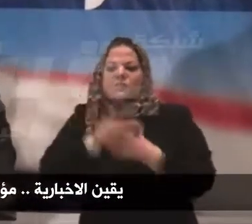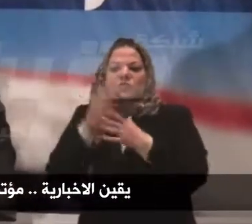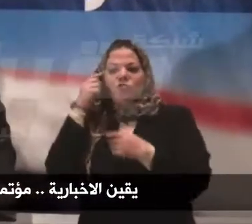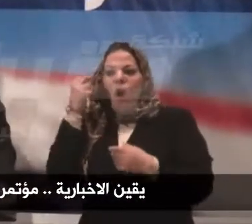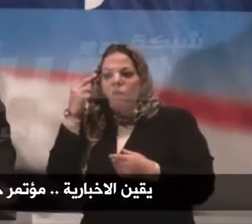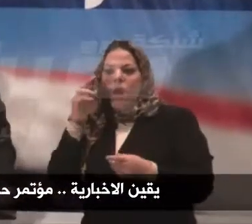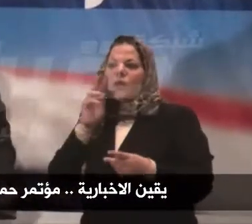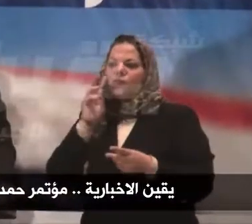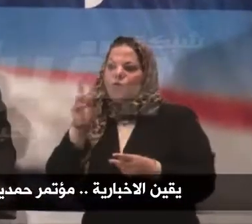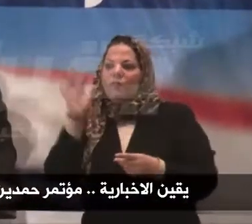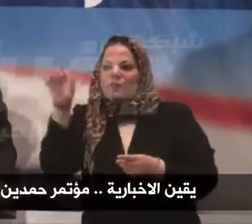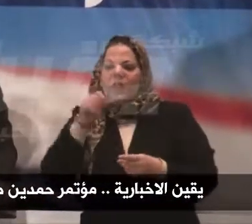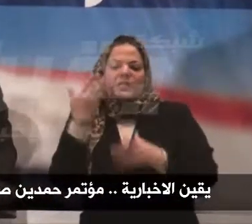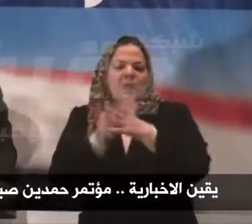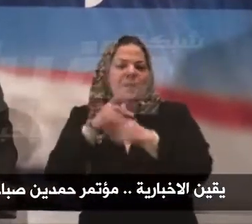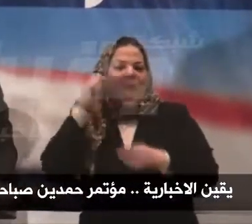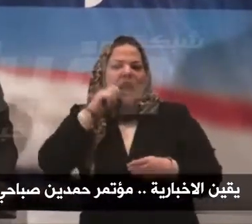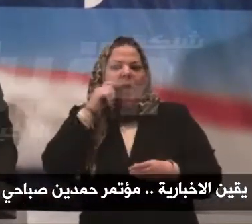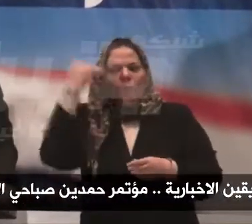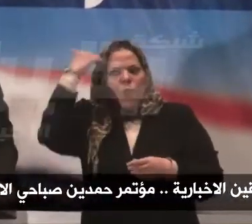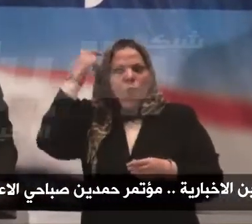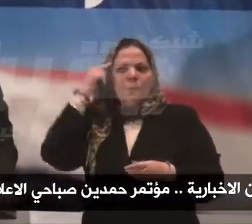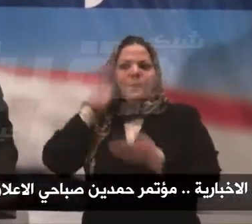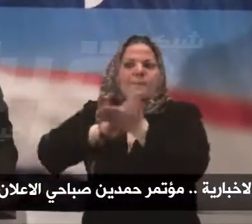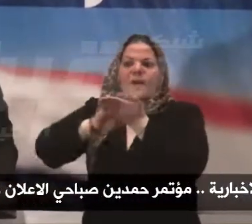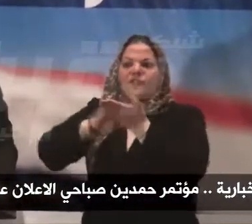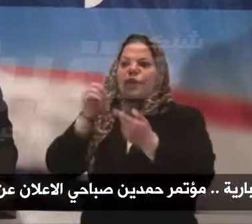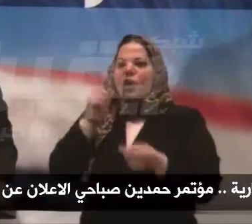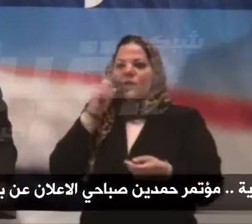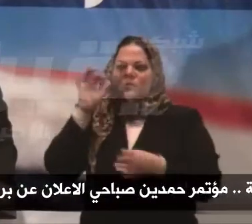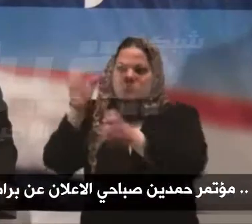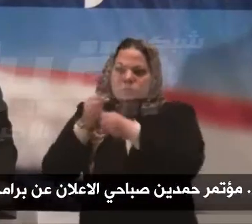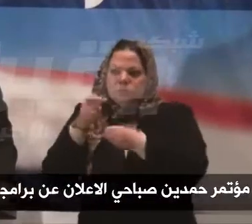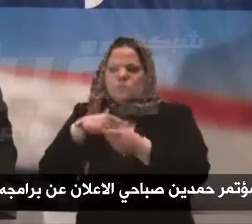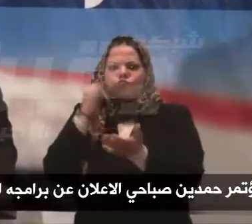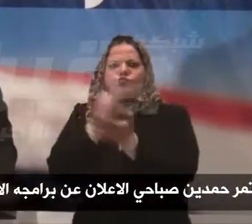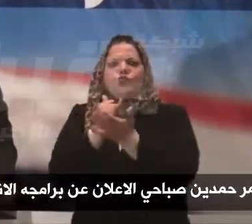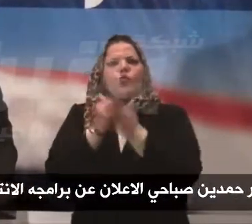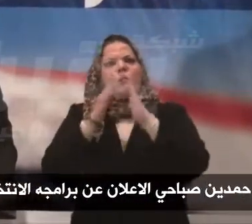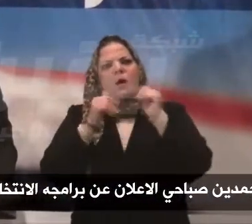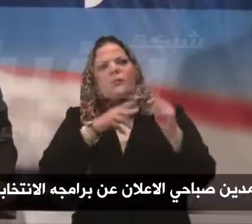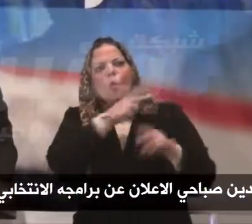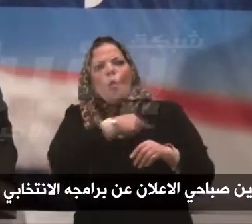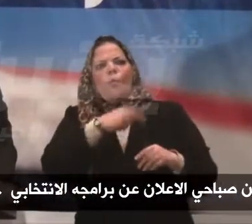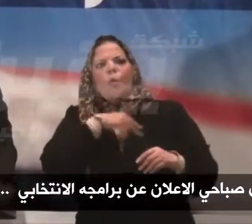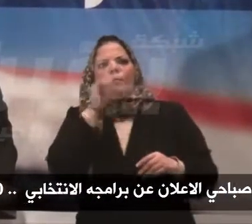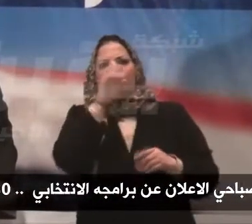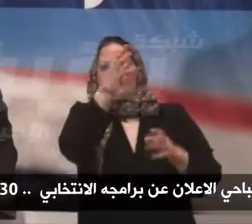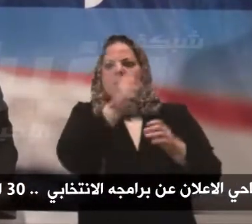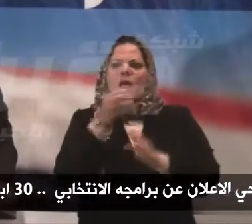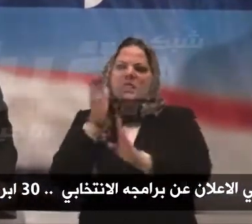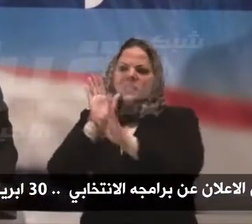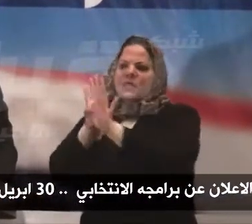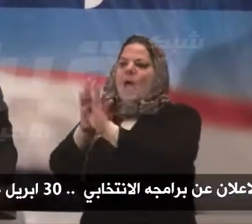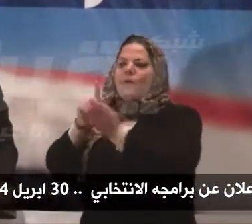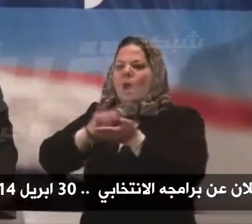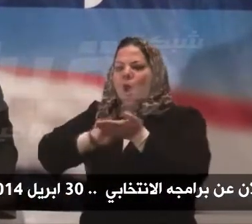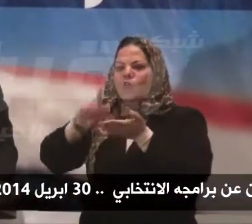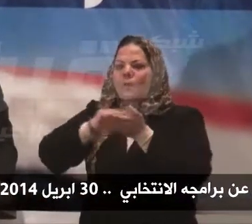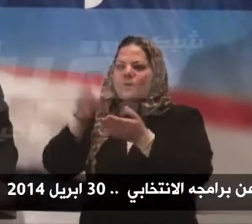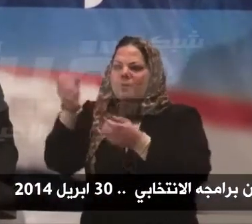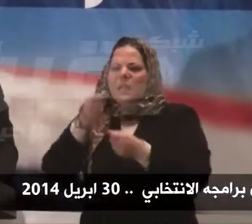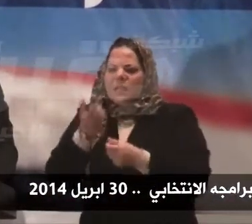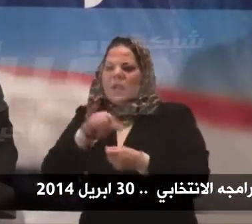والثقافية للإرهاب، وذلك من خلال مسؤولية الدولة عن دعم الخطاب